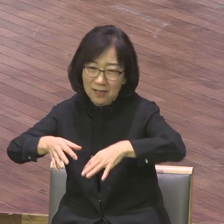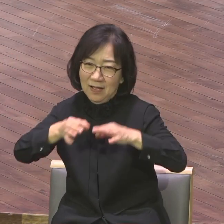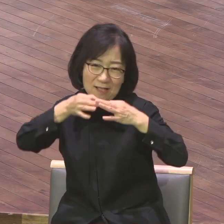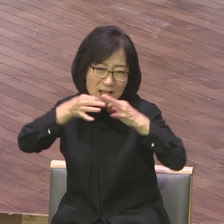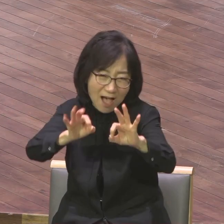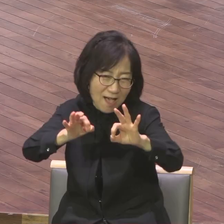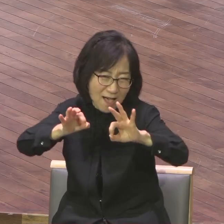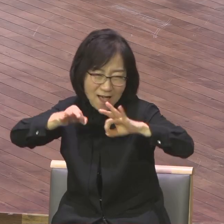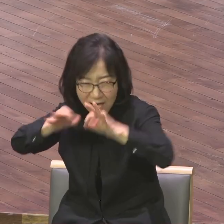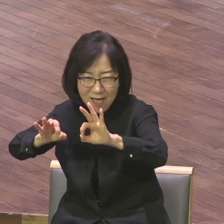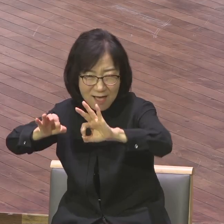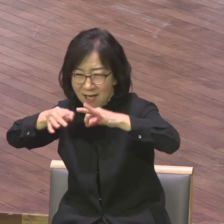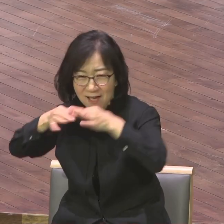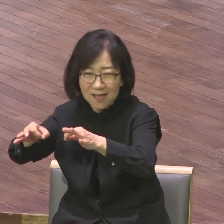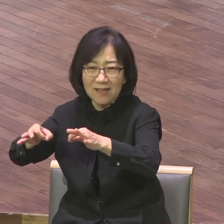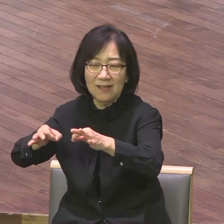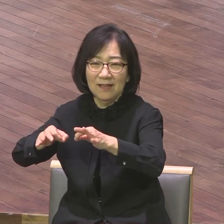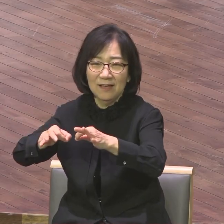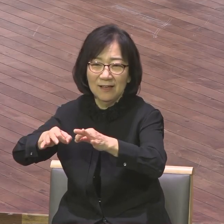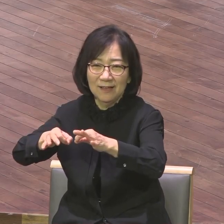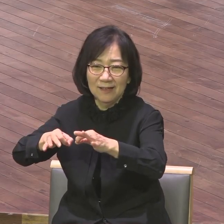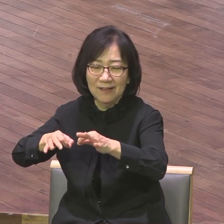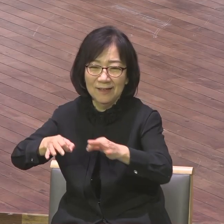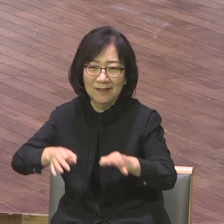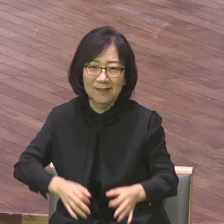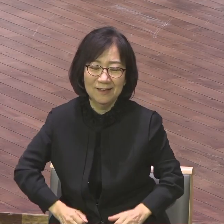와서 봐라.